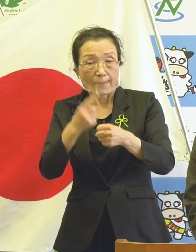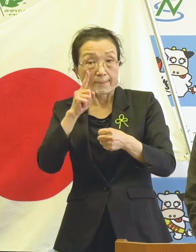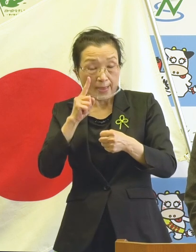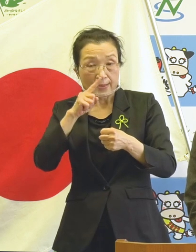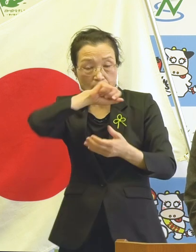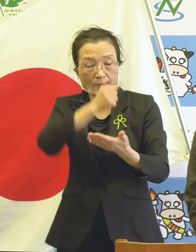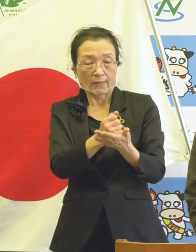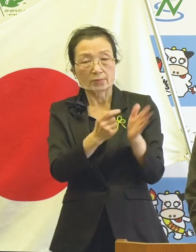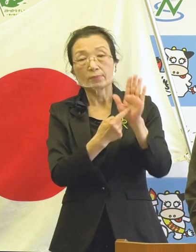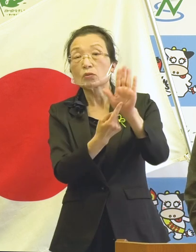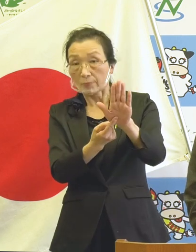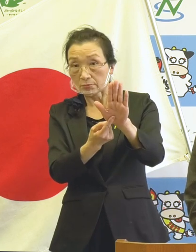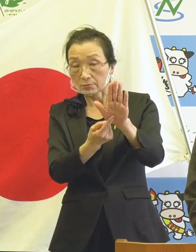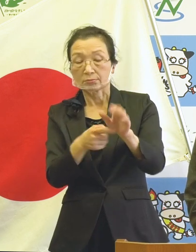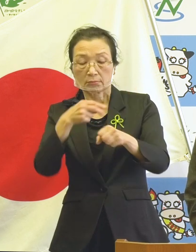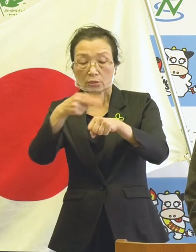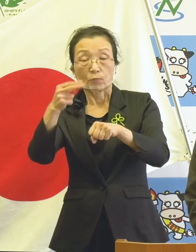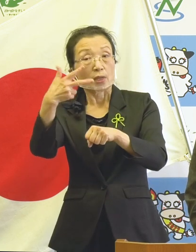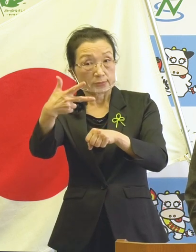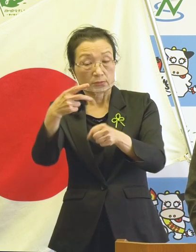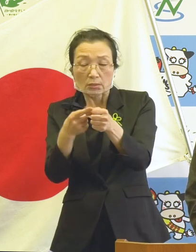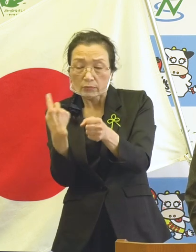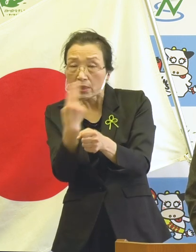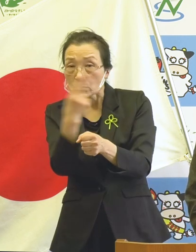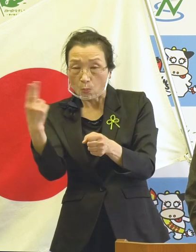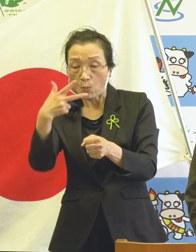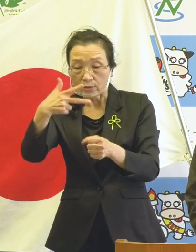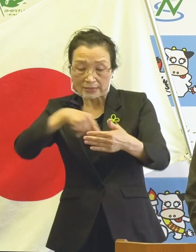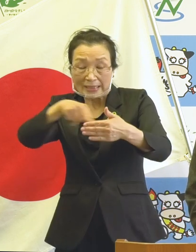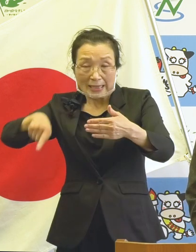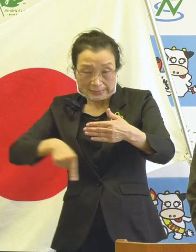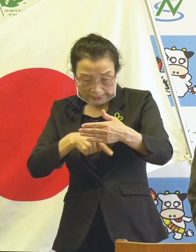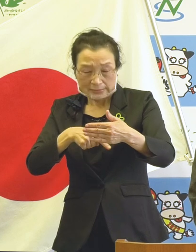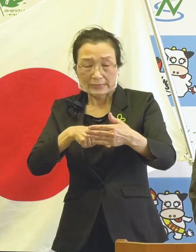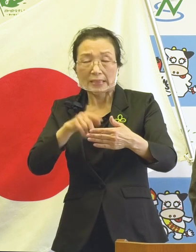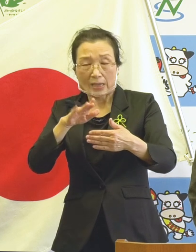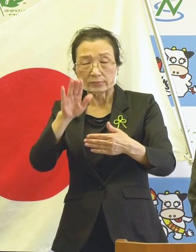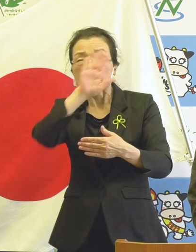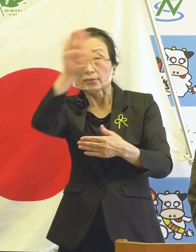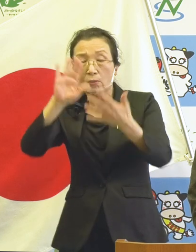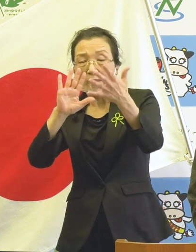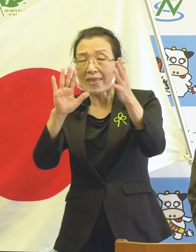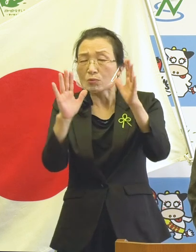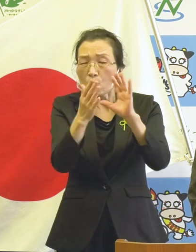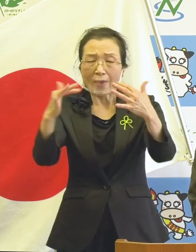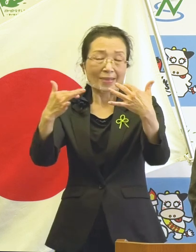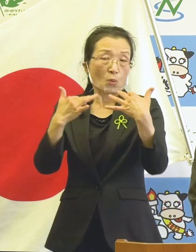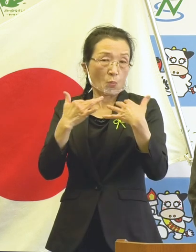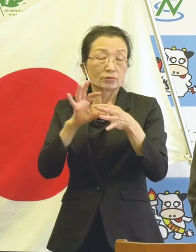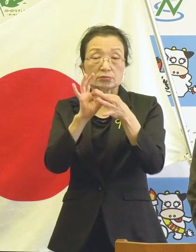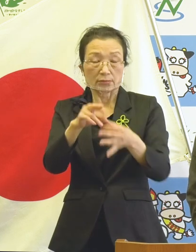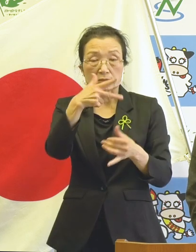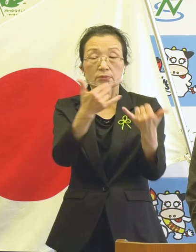。那須塩原市では、昨年度市内で起こっている気候変動の影響について、市